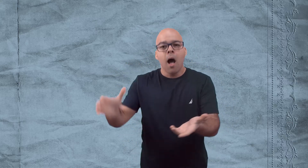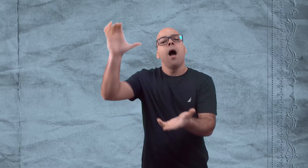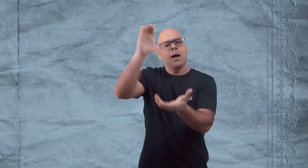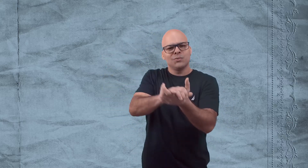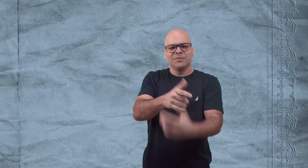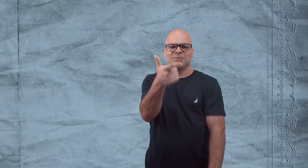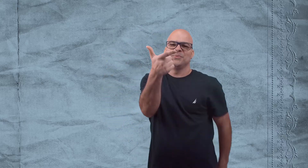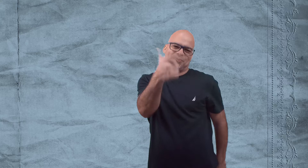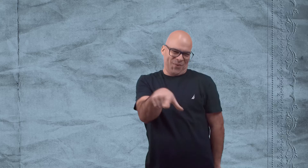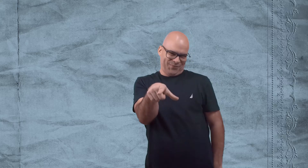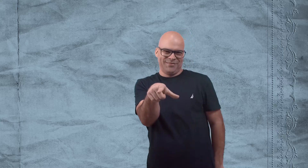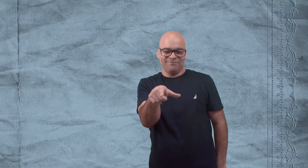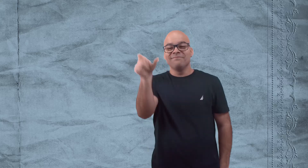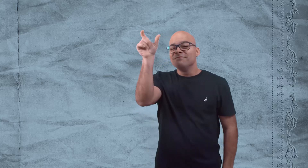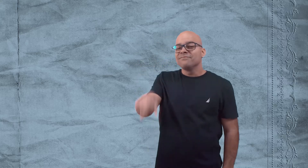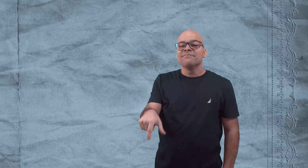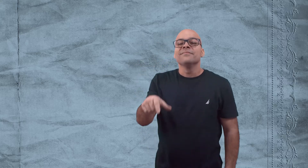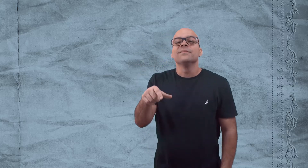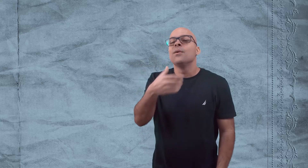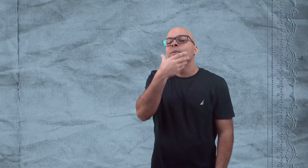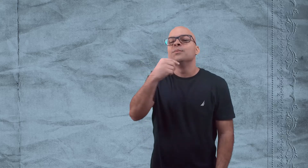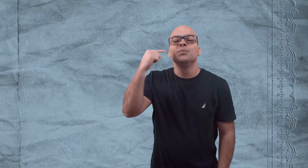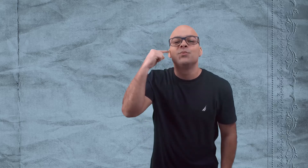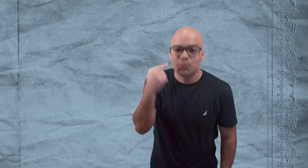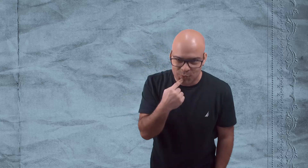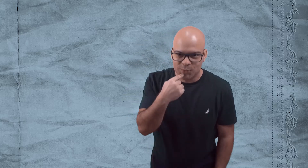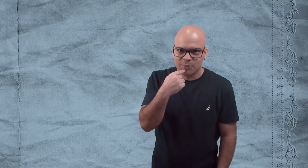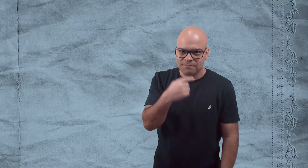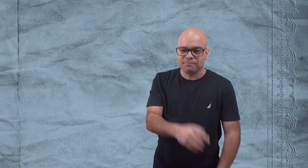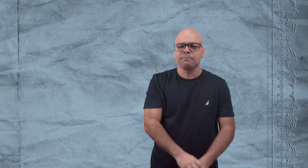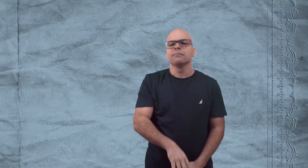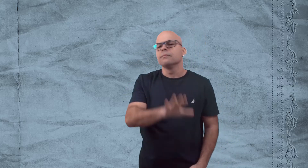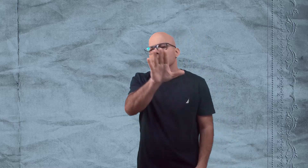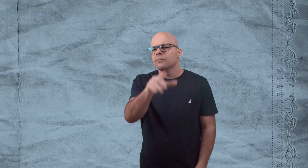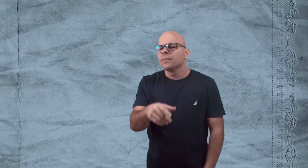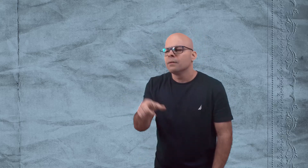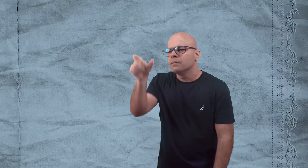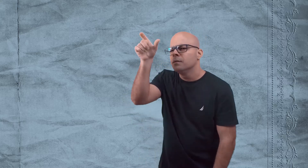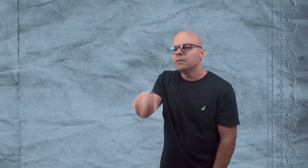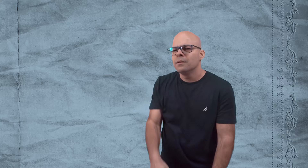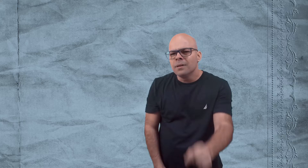Nesse período, Louise se casou novamente com outro homem surdo. E quem era